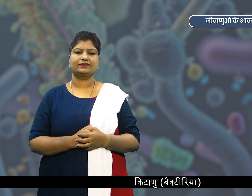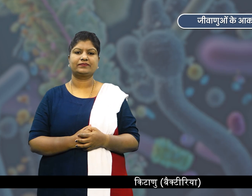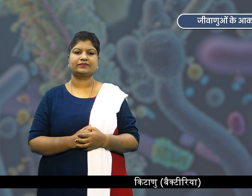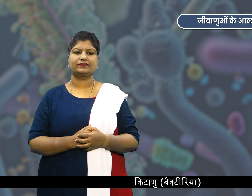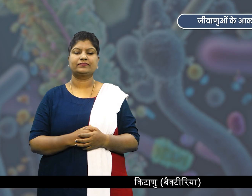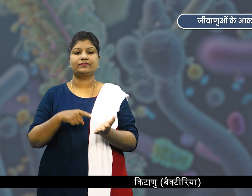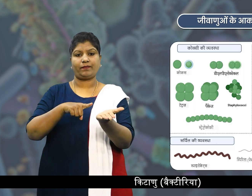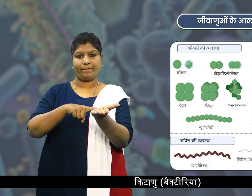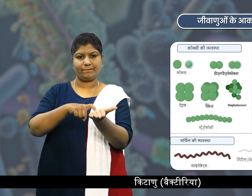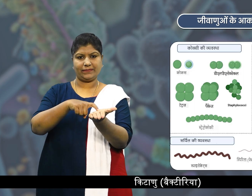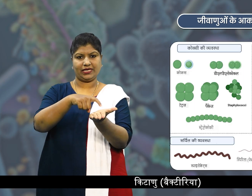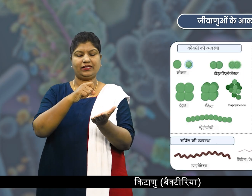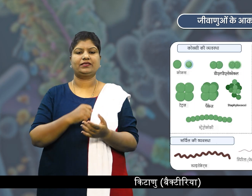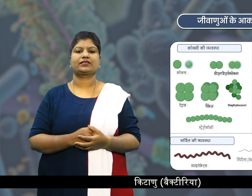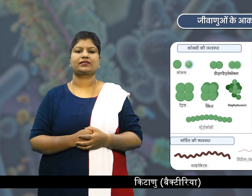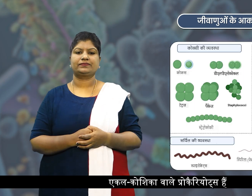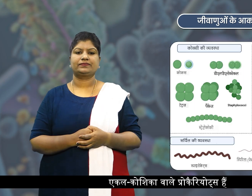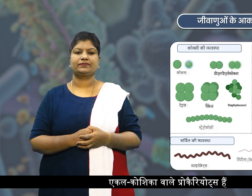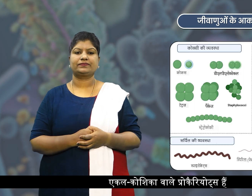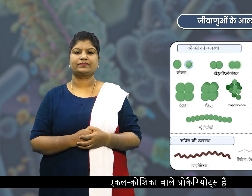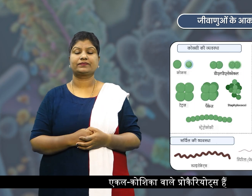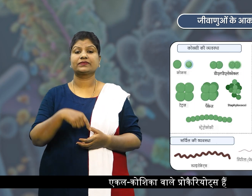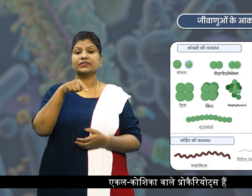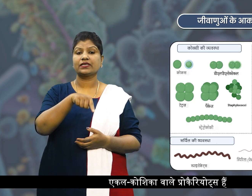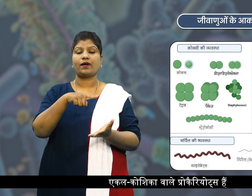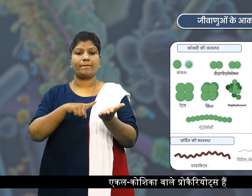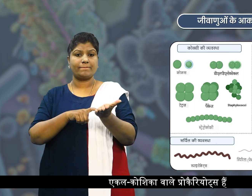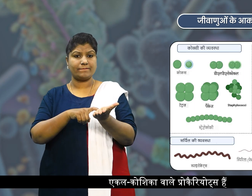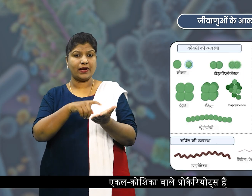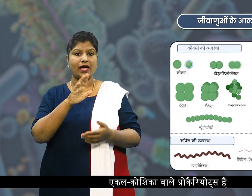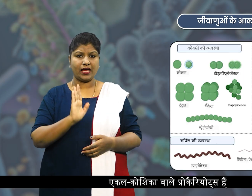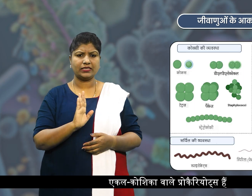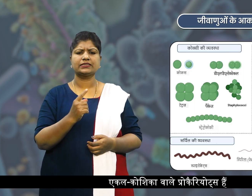कीटाणु यानी बैक्टीरिया एकल कोशिका वाले प्रोकैरियोट्स है।